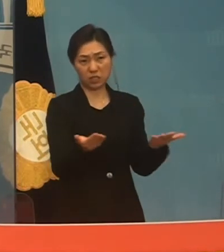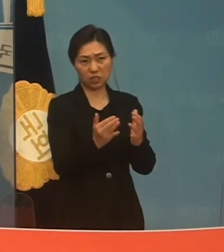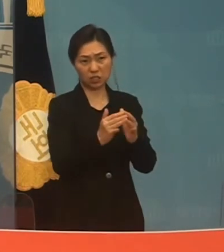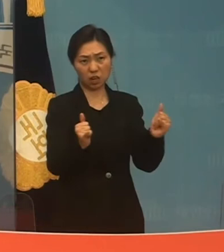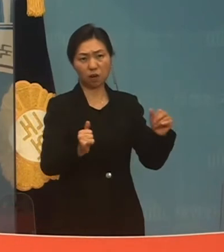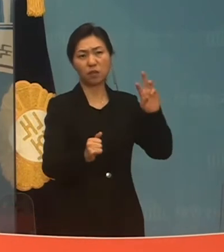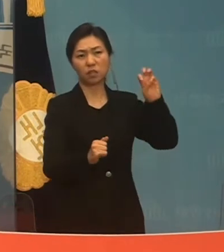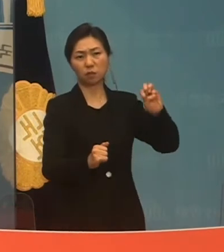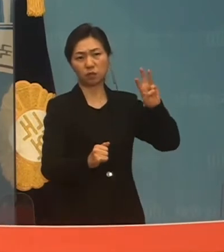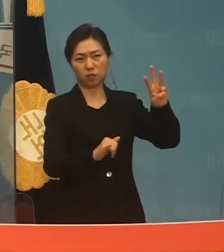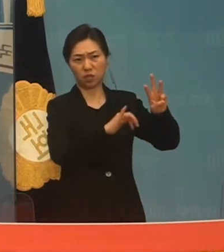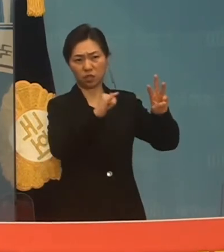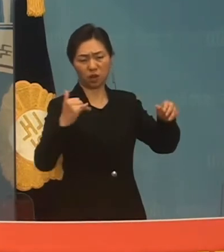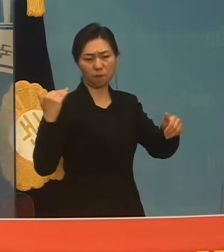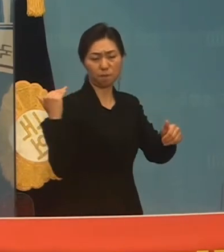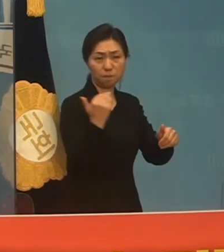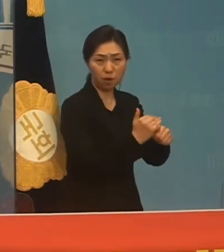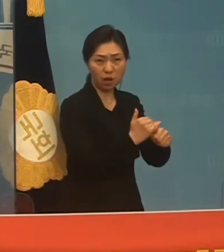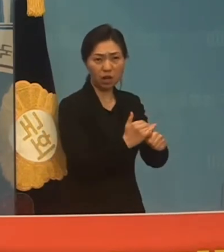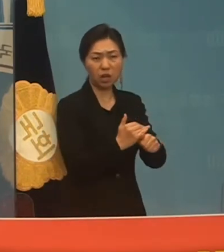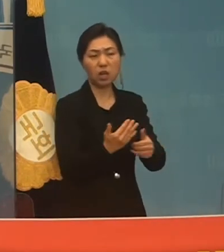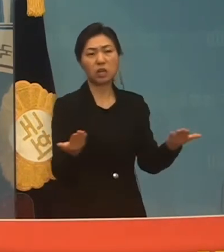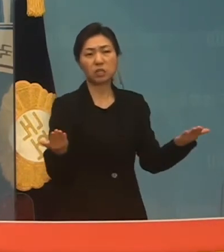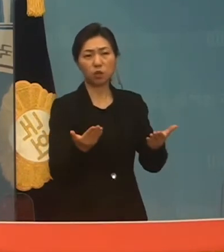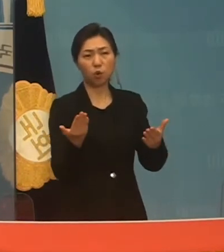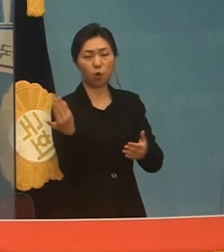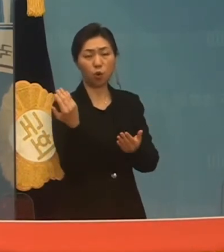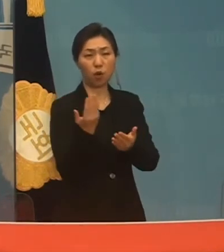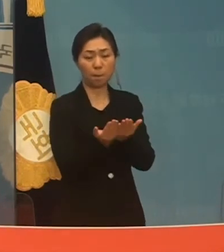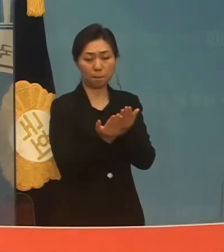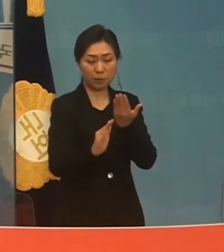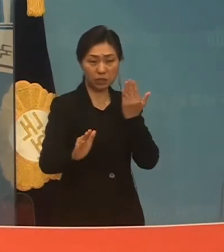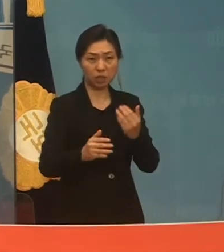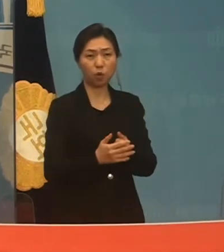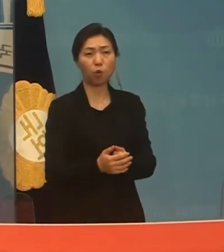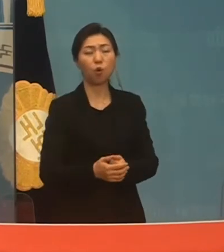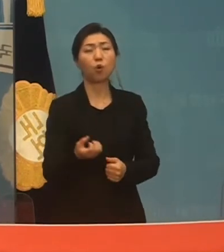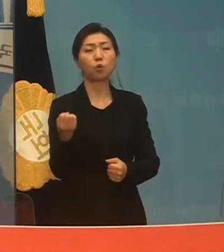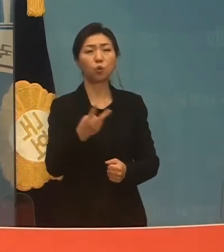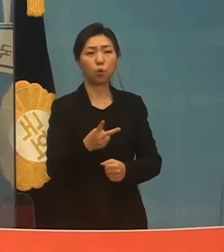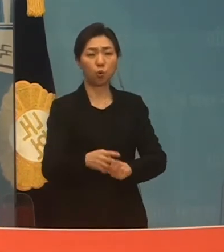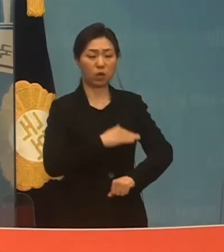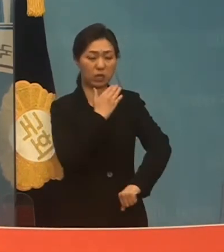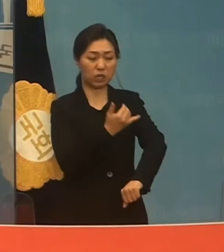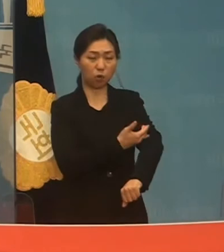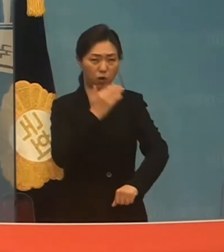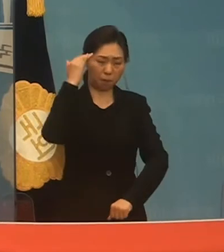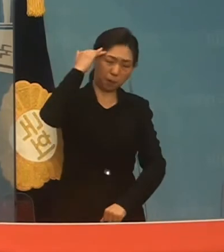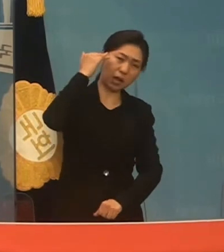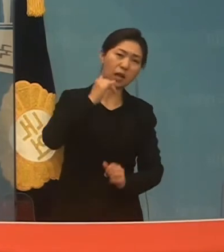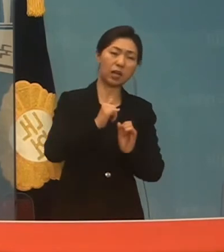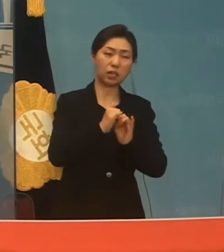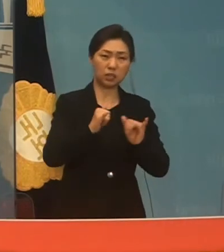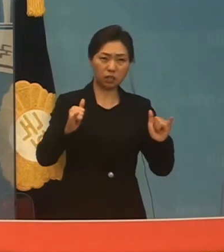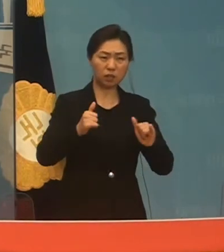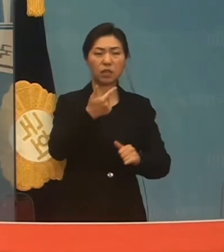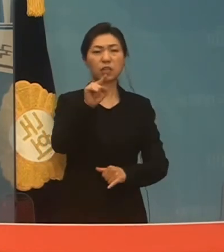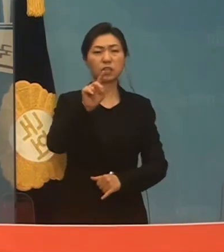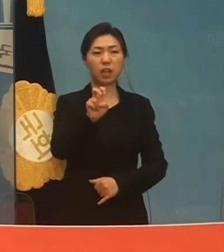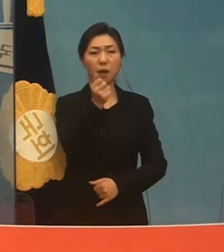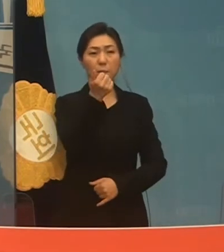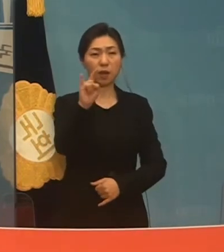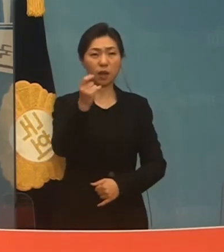33명을 집단 해고하여 반노동, 반인권 행위를 저지른 농협과 남해학을 처벌하고 집단